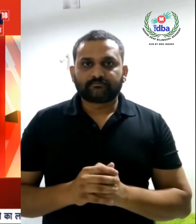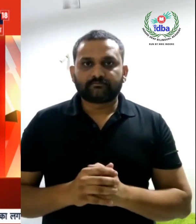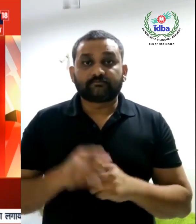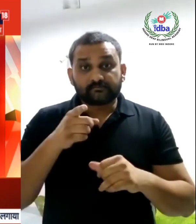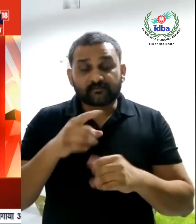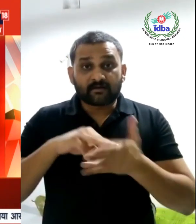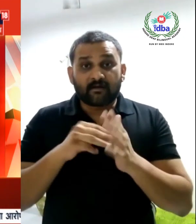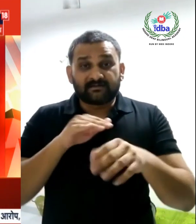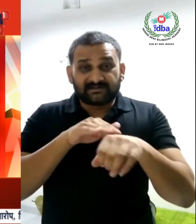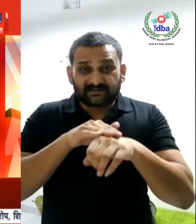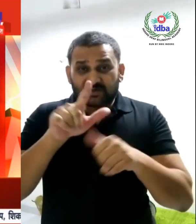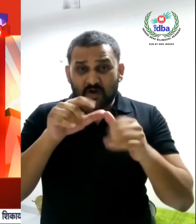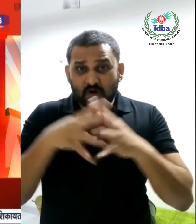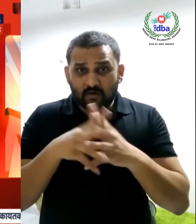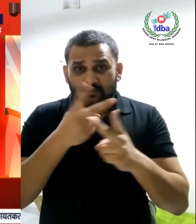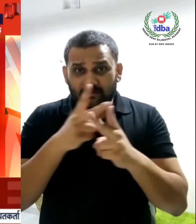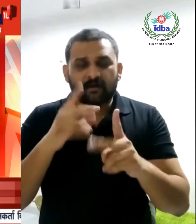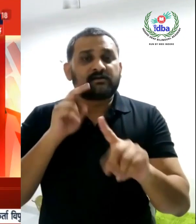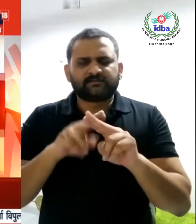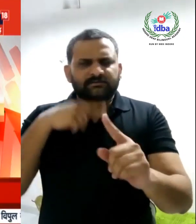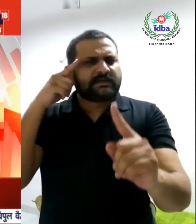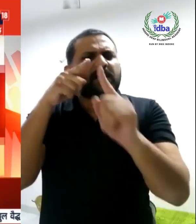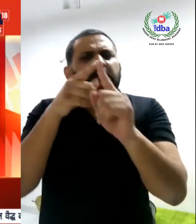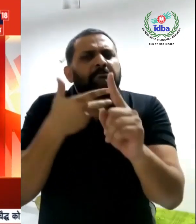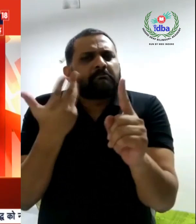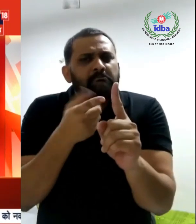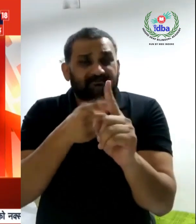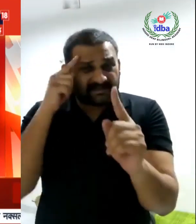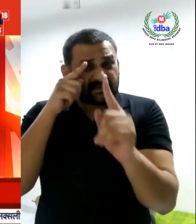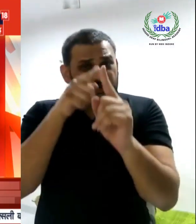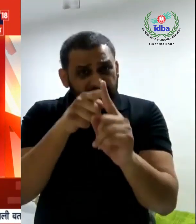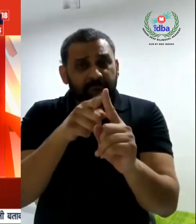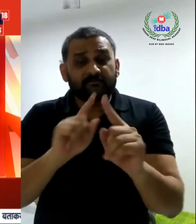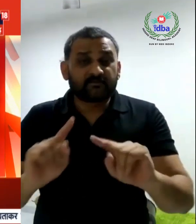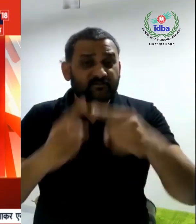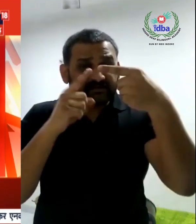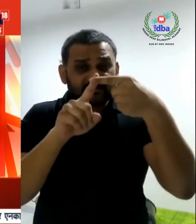इसलिए श्रम सुधारों का अगर उद्देश्य कोई है तो पहला,